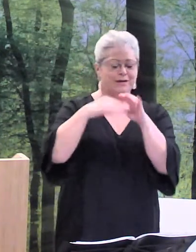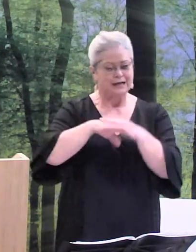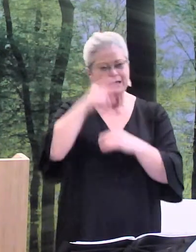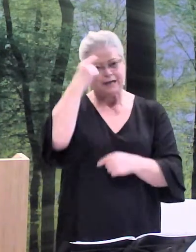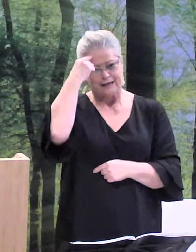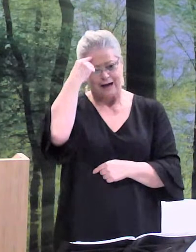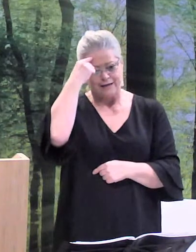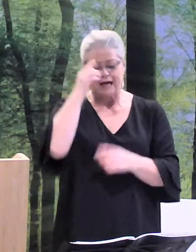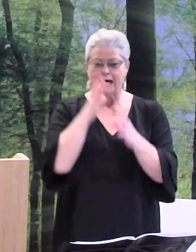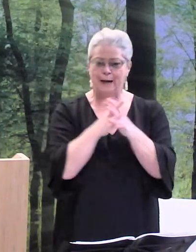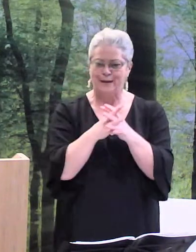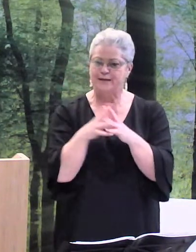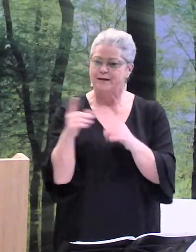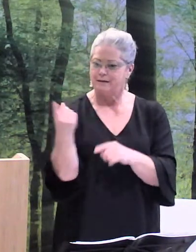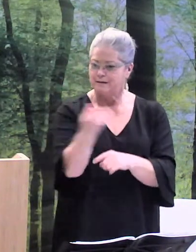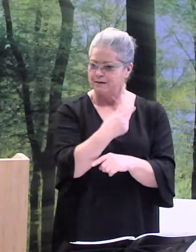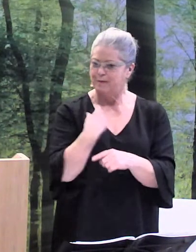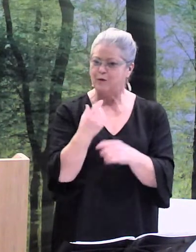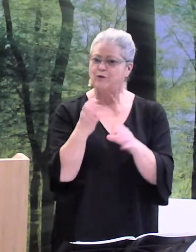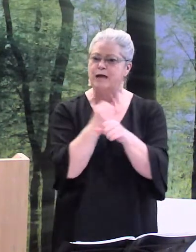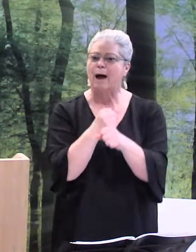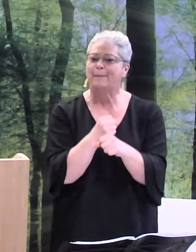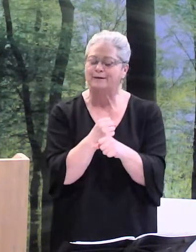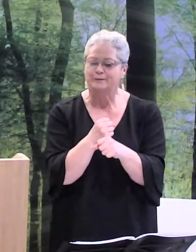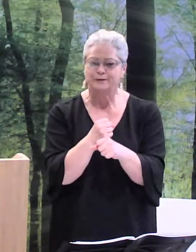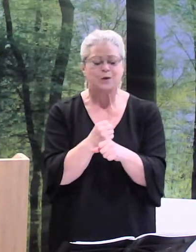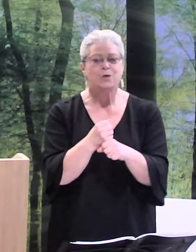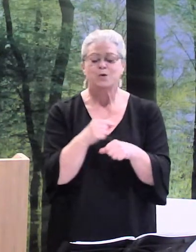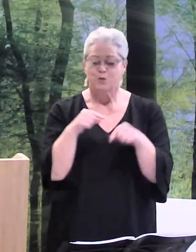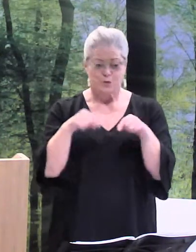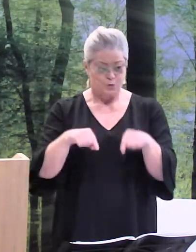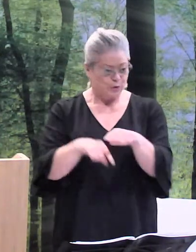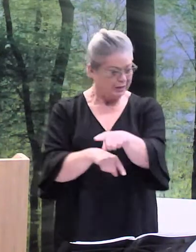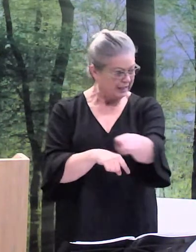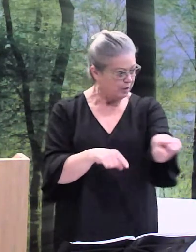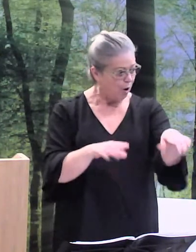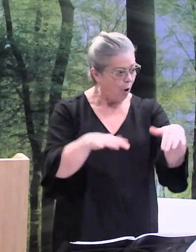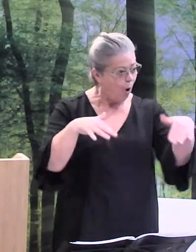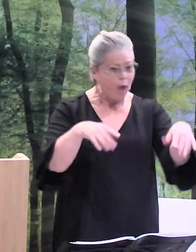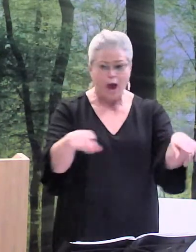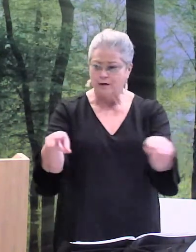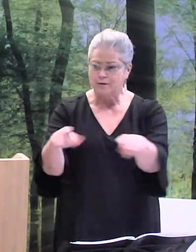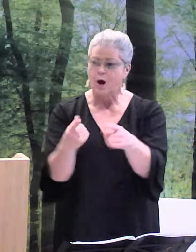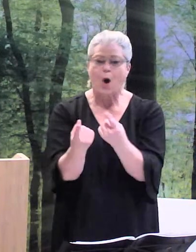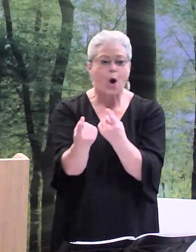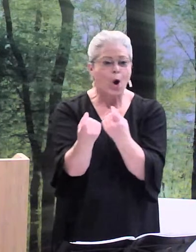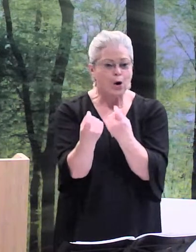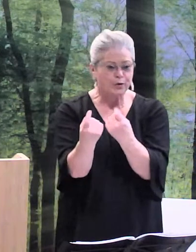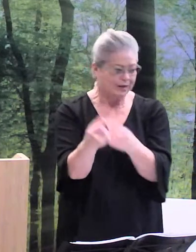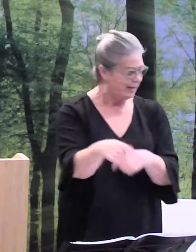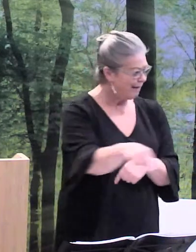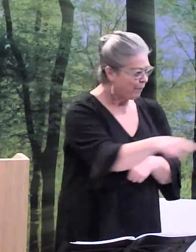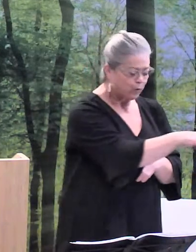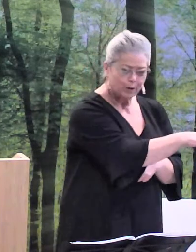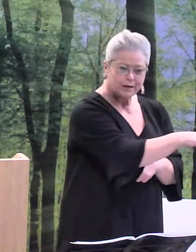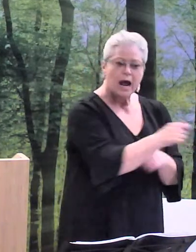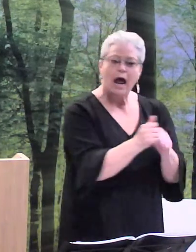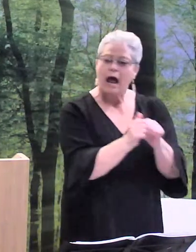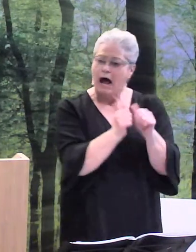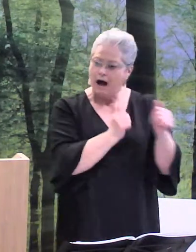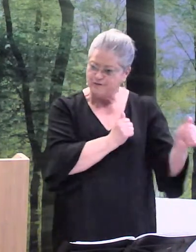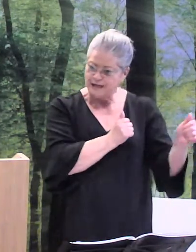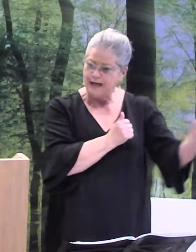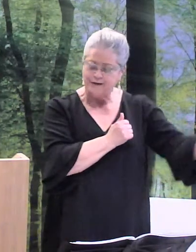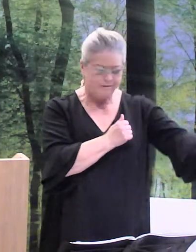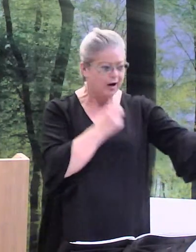gedachten en gebed bij ons. U, hier in de aula, wordt zo dadelijk uitgenodigd om naar voren te komen en kan afscheid nemen